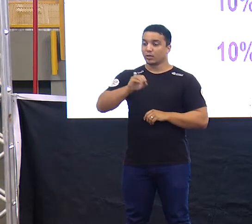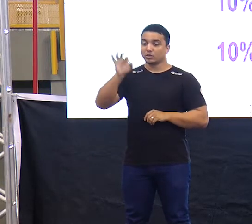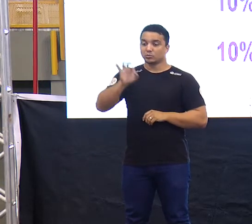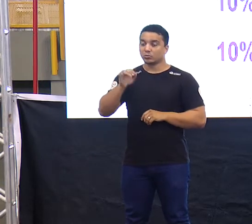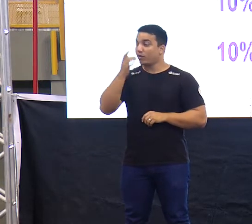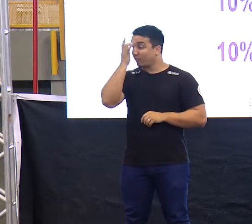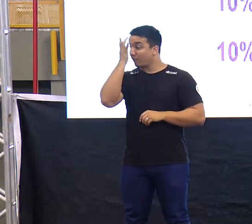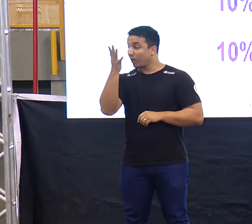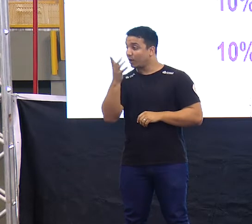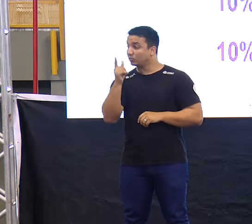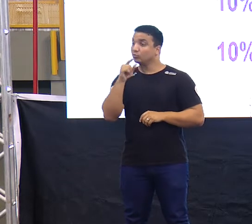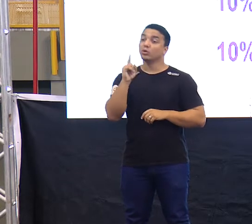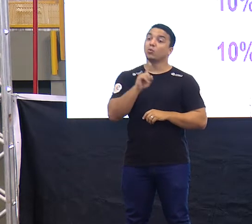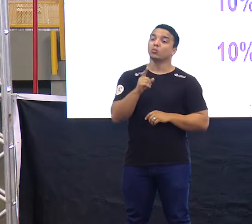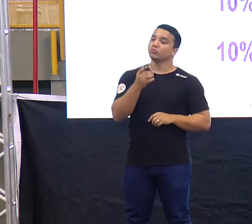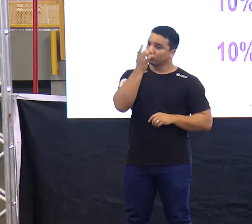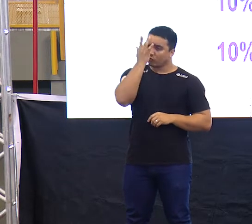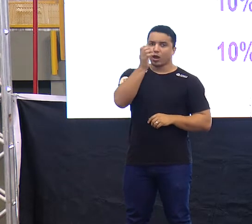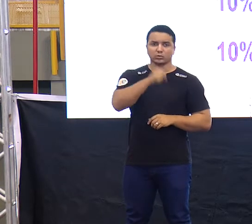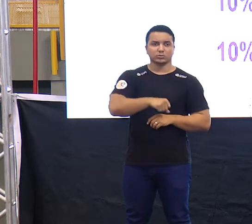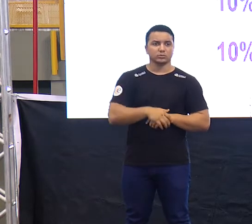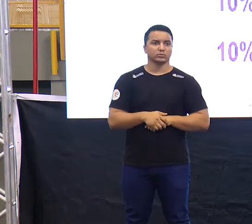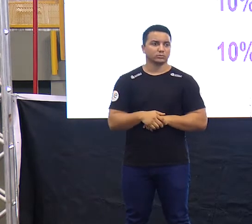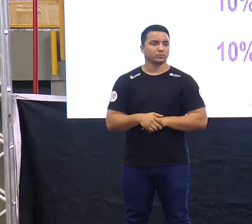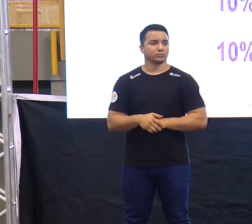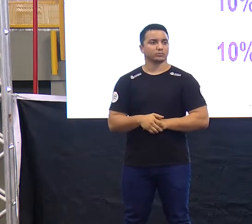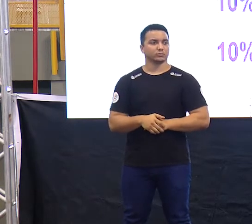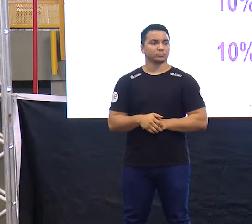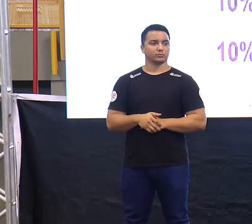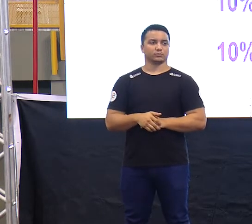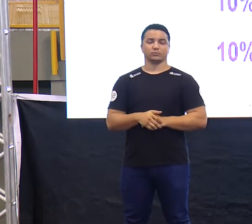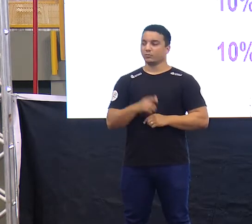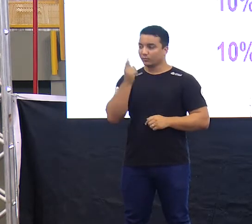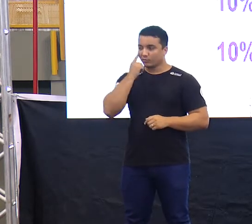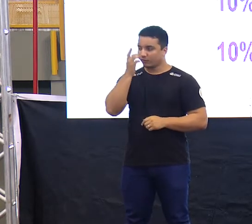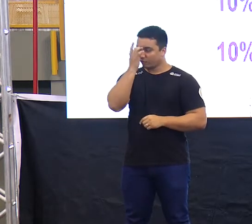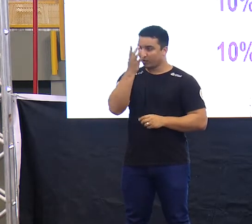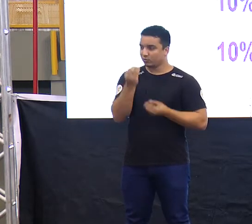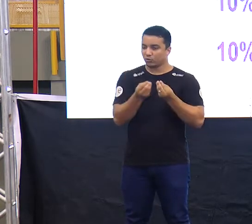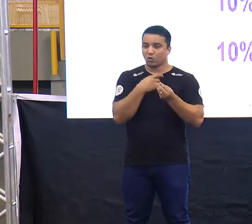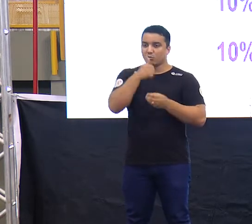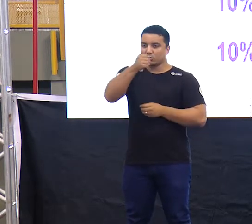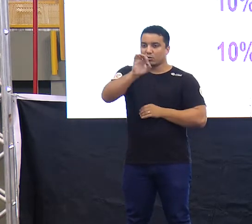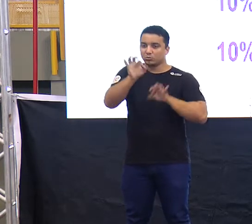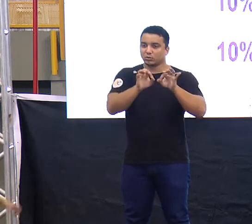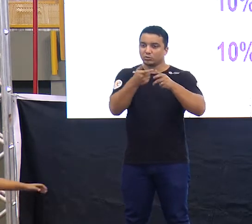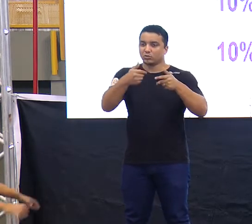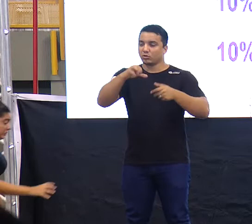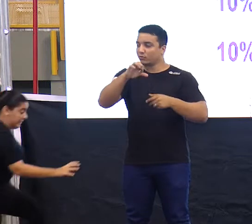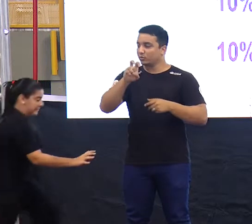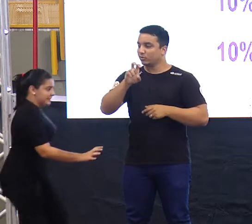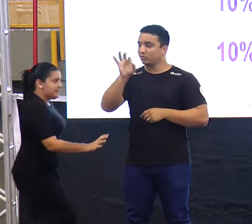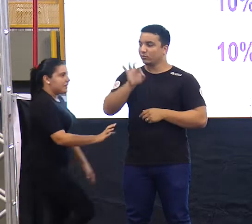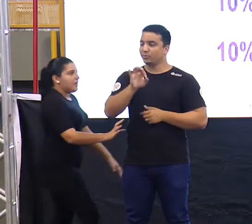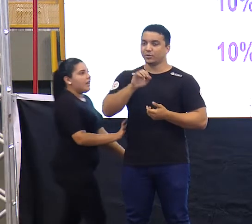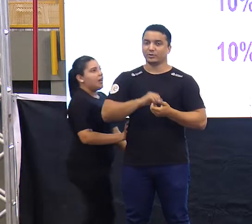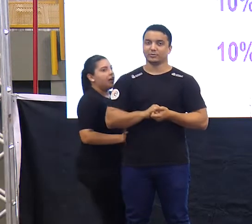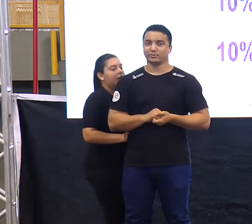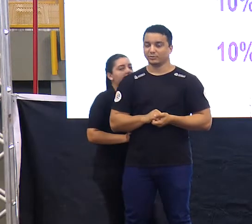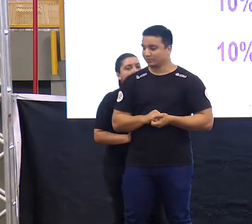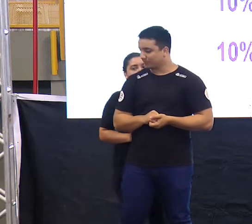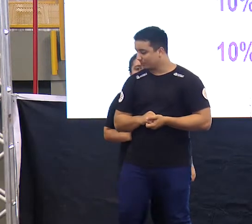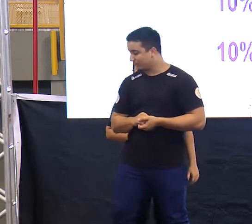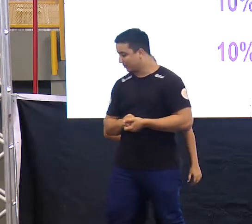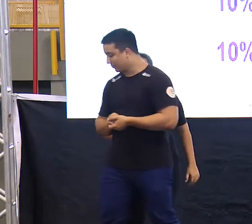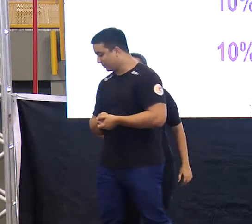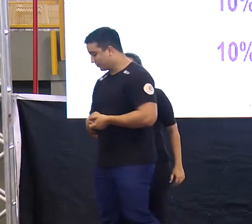é fácil ou não é? Massa. Então tu vai ver como é fácil. 51%, 95%, 5%.